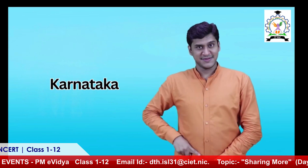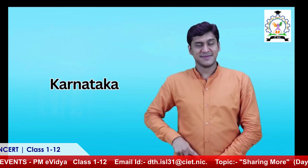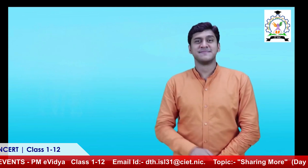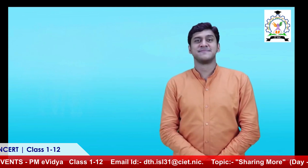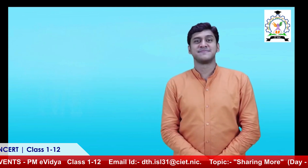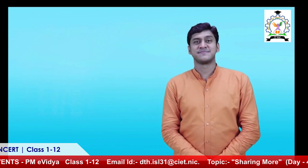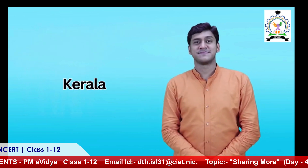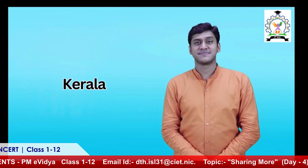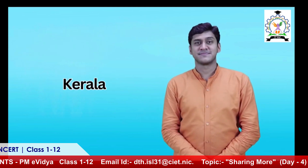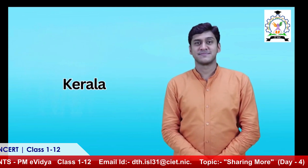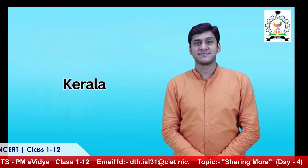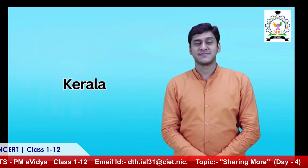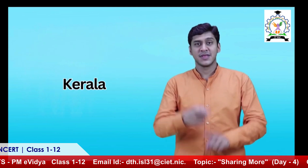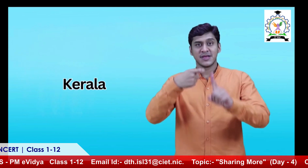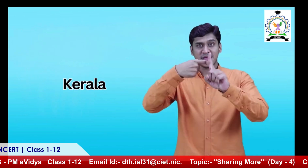कर्नाटक,